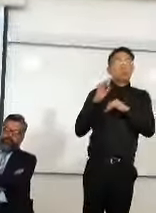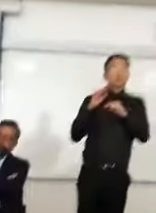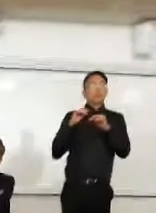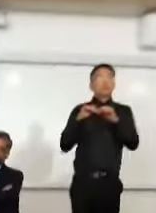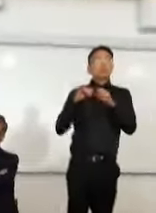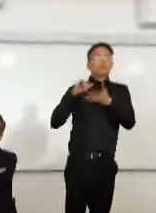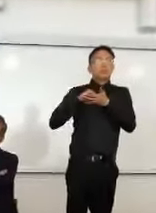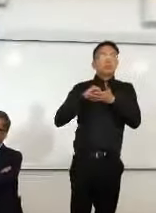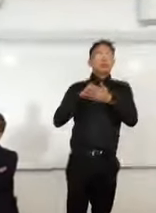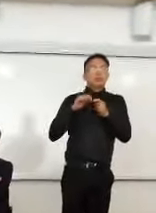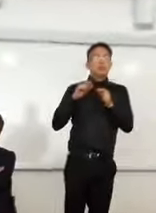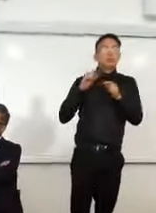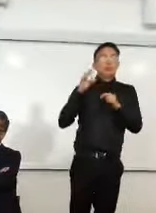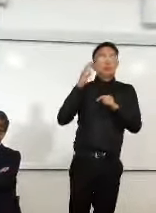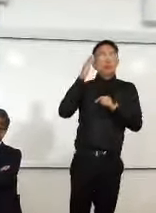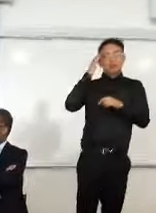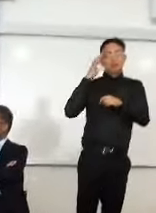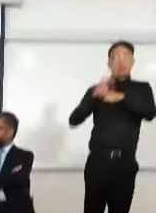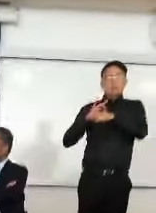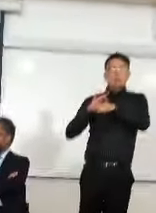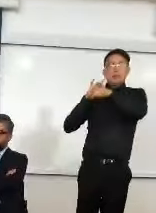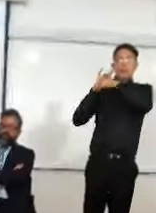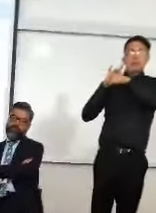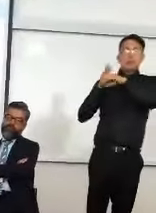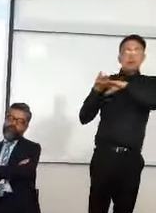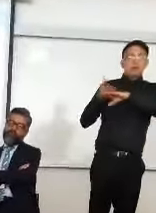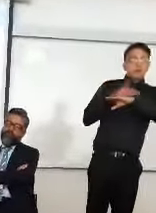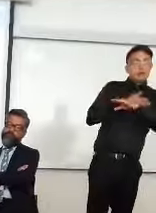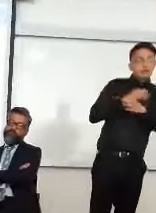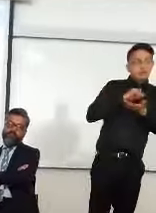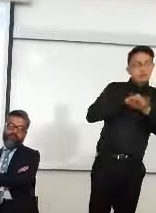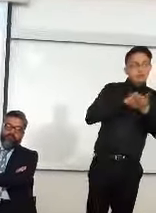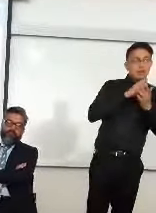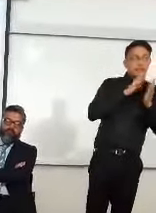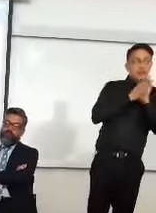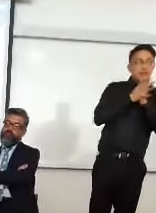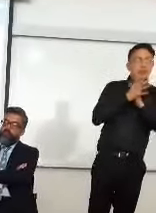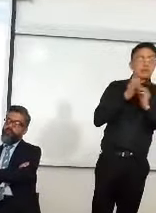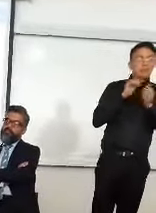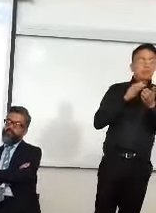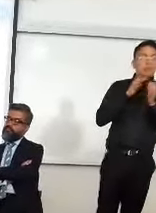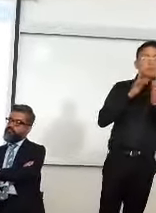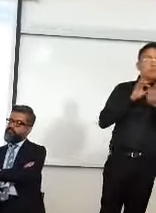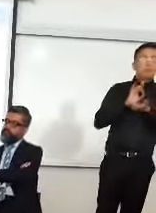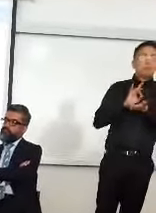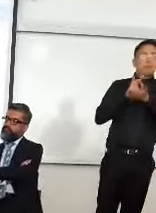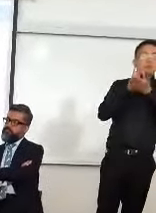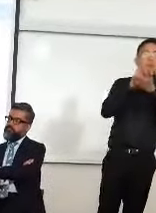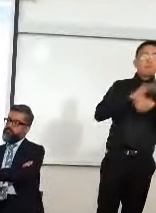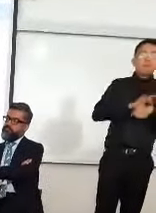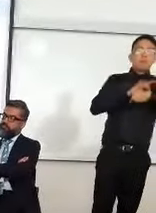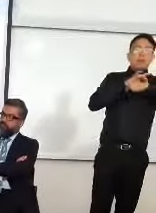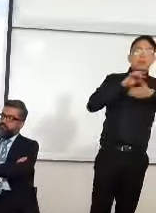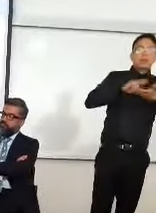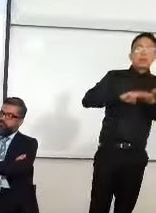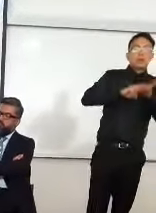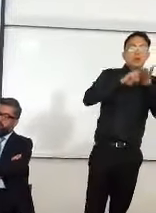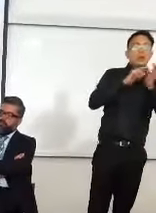y muy reconocido por el modelo médico, como les hablaba ahorita Jenny, el médico rehabilitador de